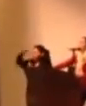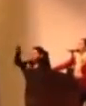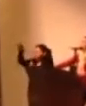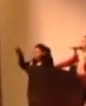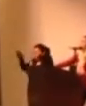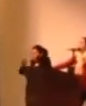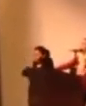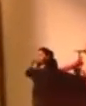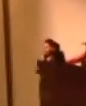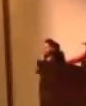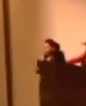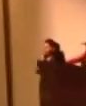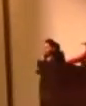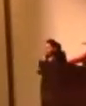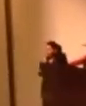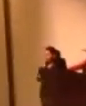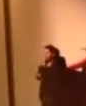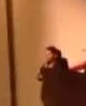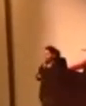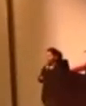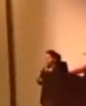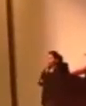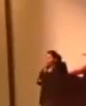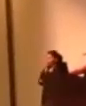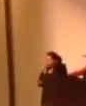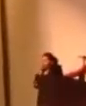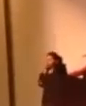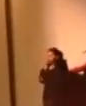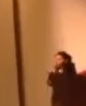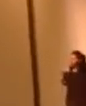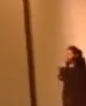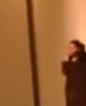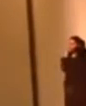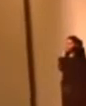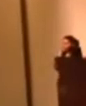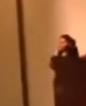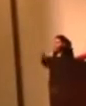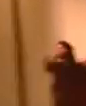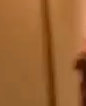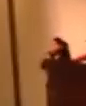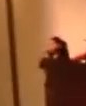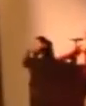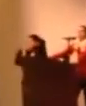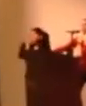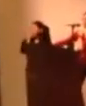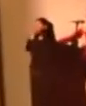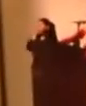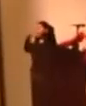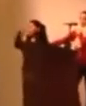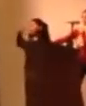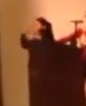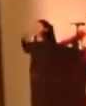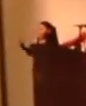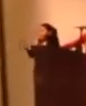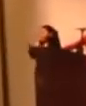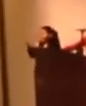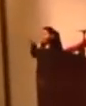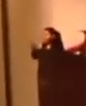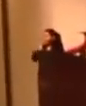de la hiperactividad. Los niños tienden a ser más hiperactivos que las niñas. ¿Alguna pregunta hasta aquí?